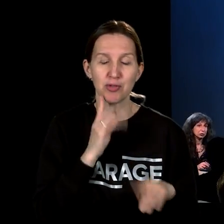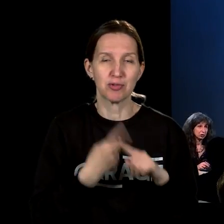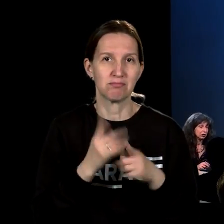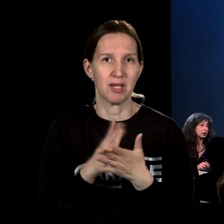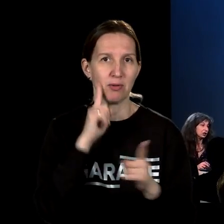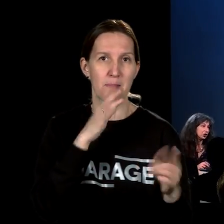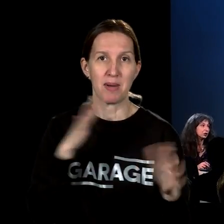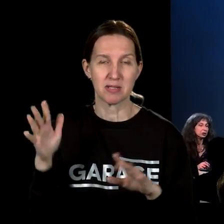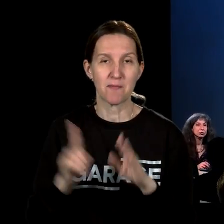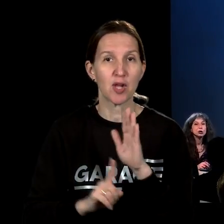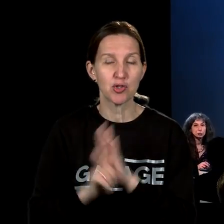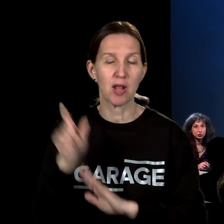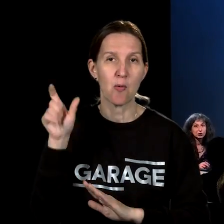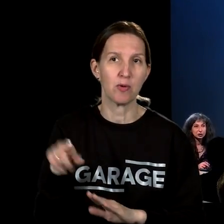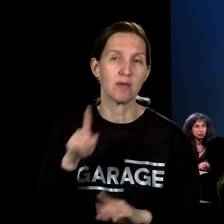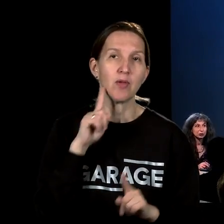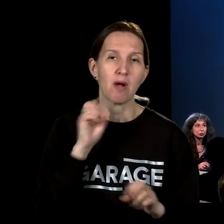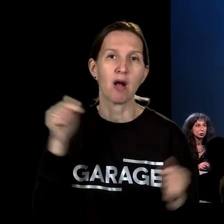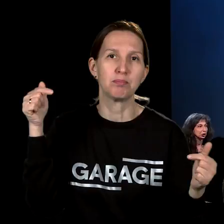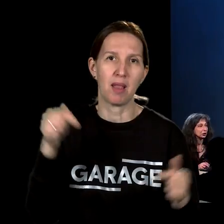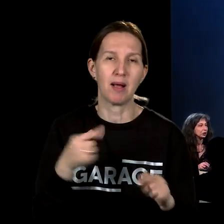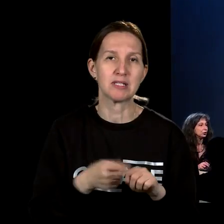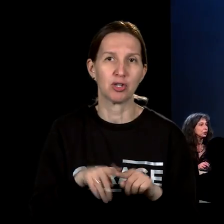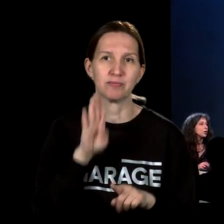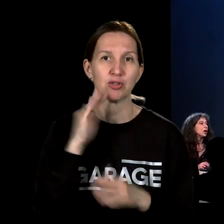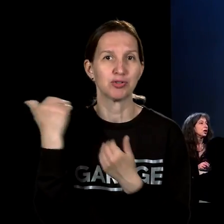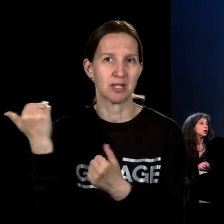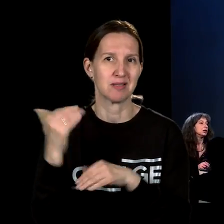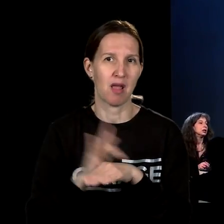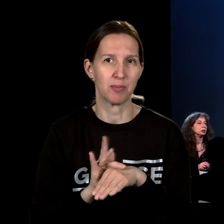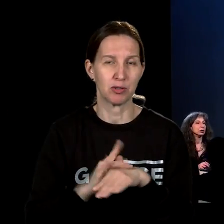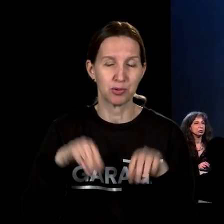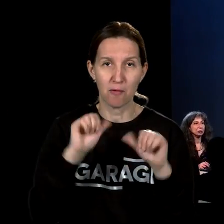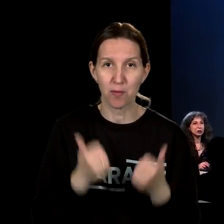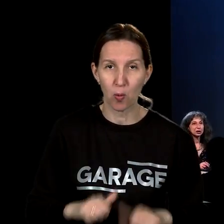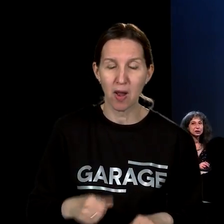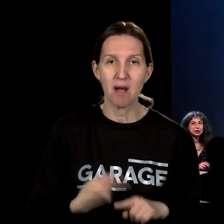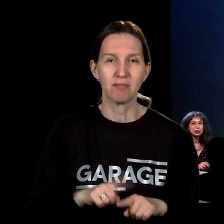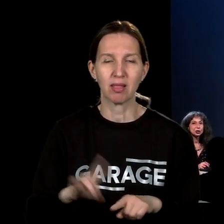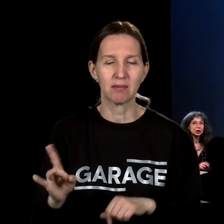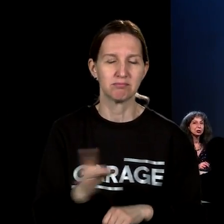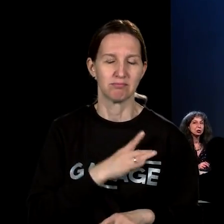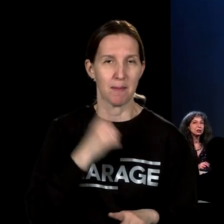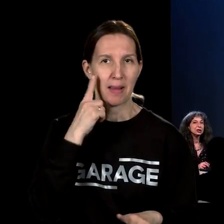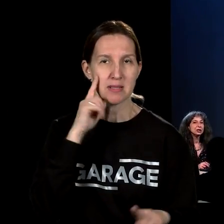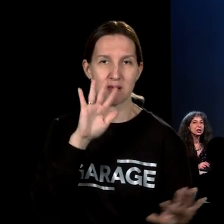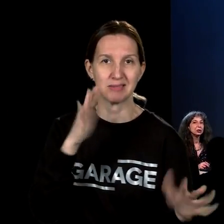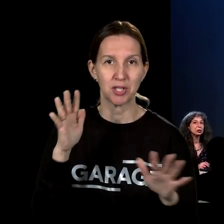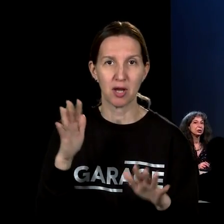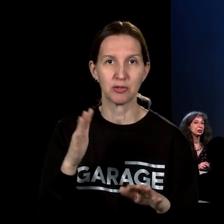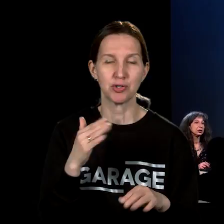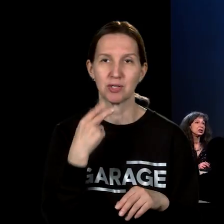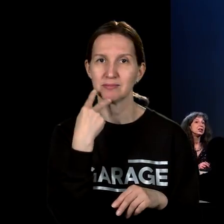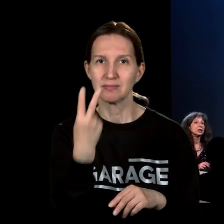основном, сначала в основном, как и полагается, в основном это женские ню, это вот эта вот белизна сияющая, из которой